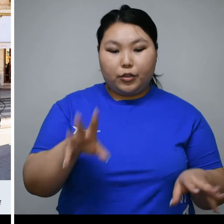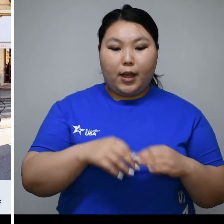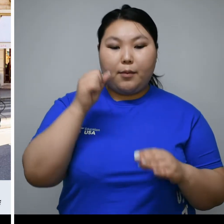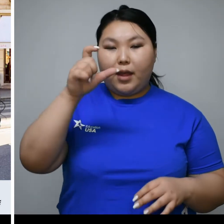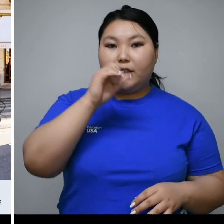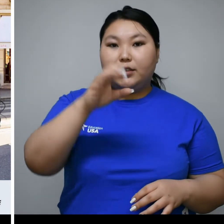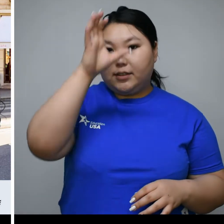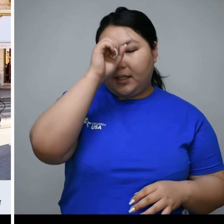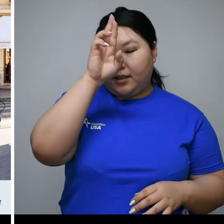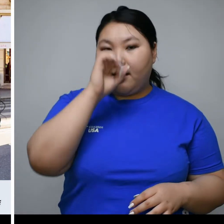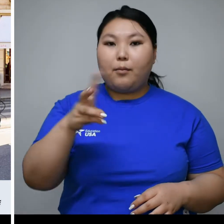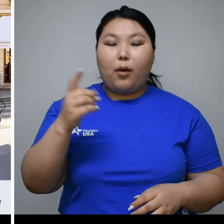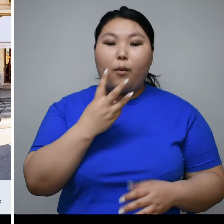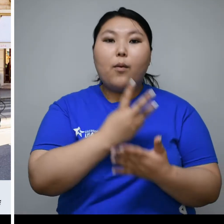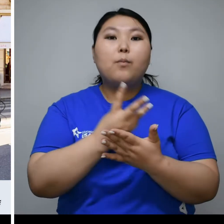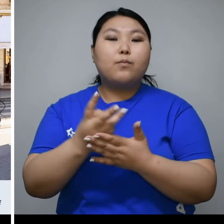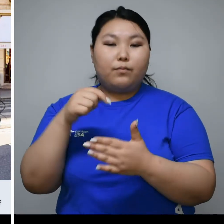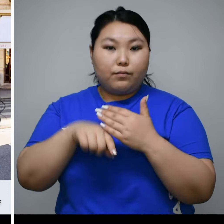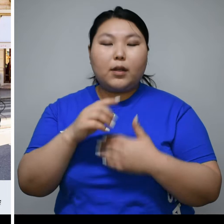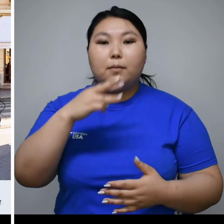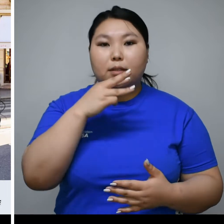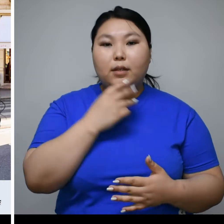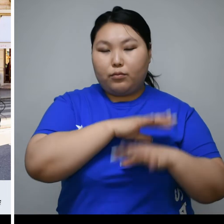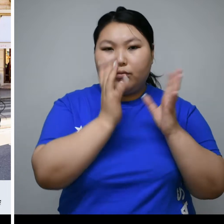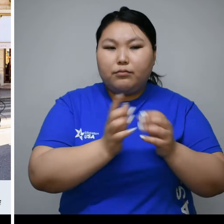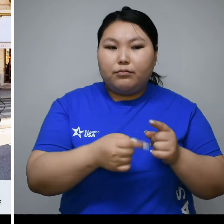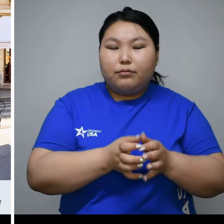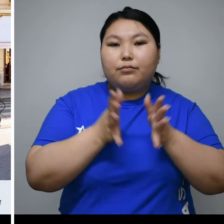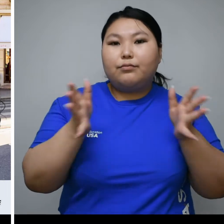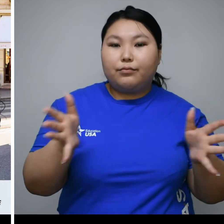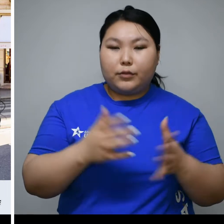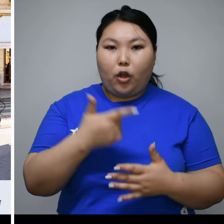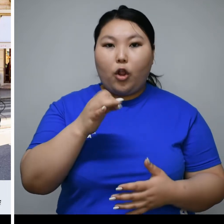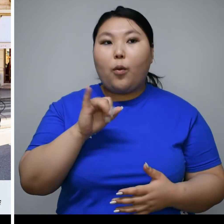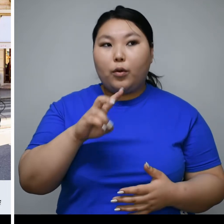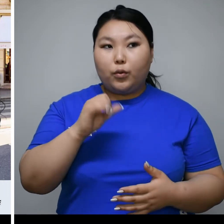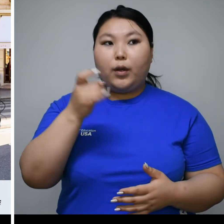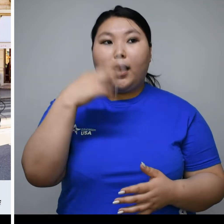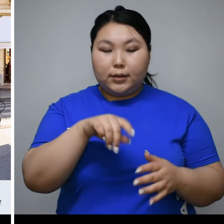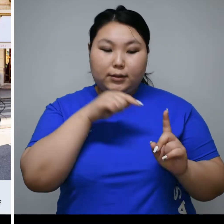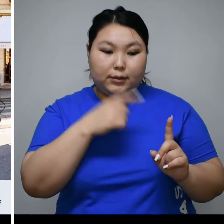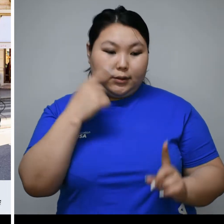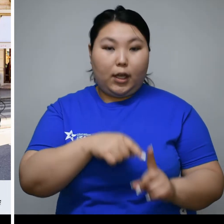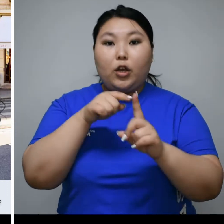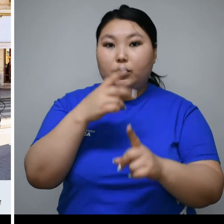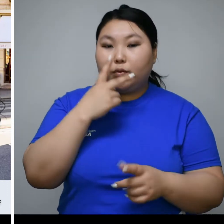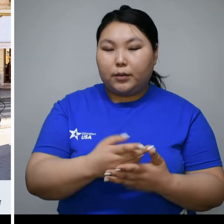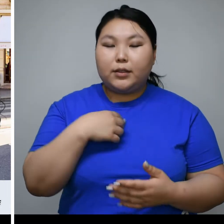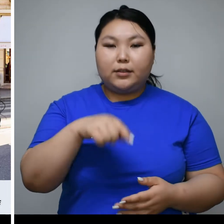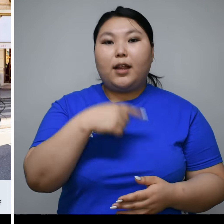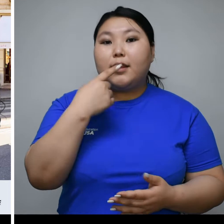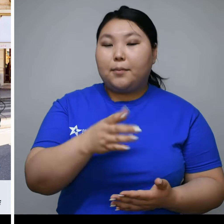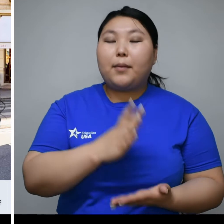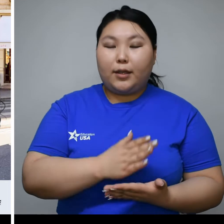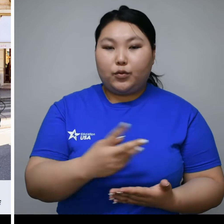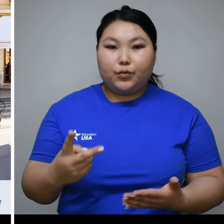Ерөнхийдөө Америкийн элчин сайдын яамны вэбсайт хуудсан дээр мэдээллүүдийн маш дэлгэрэнгүй Global Geographic гэдэг дээр дараад оронгууд заагаад